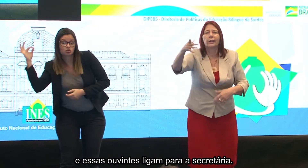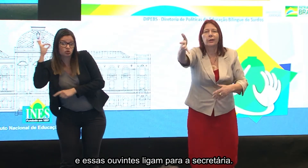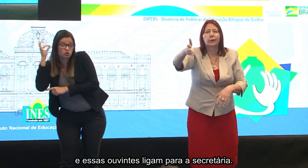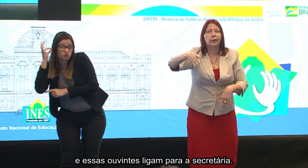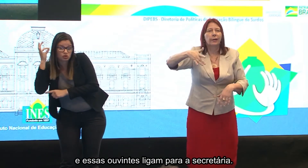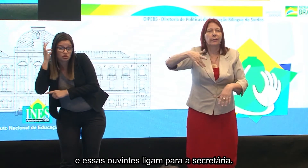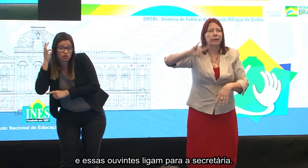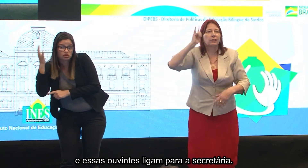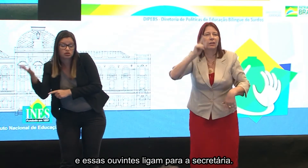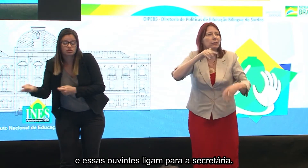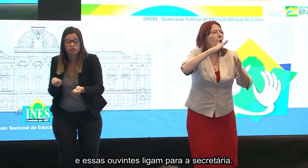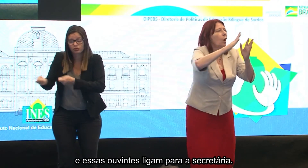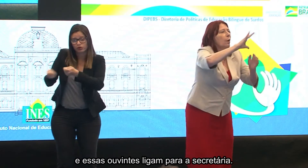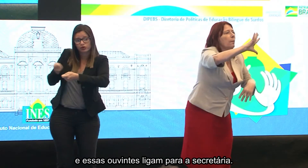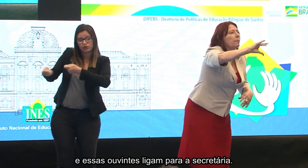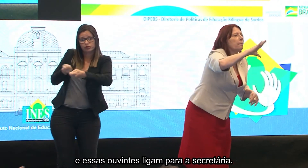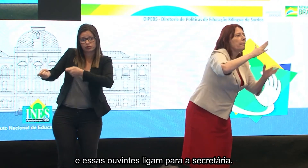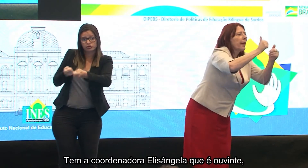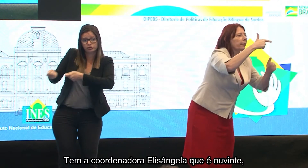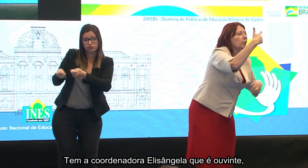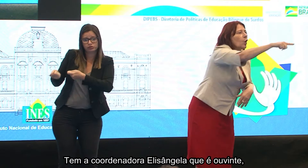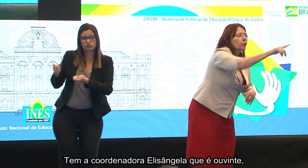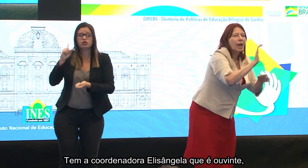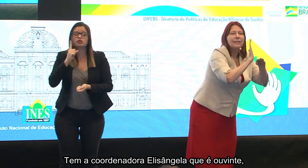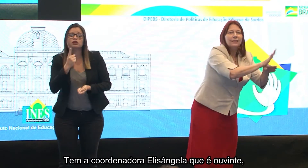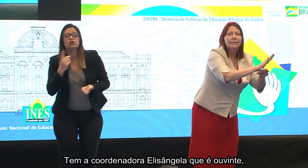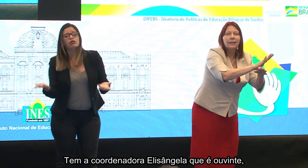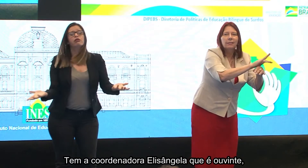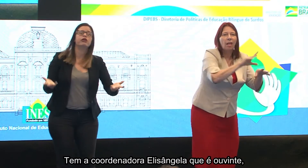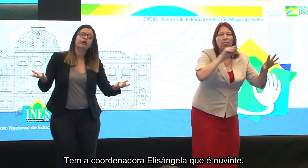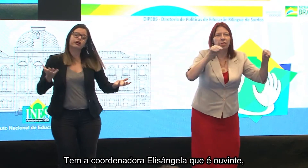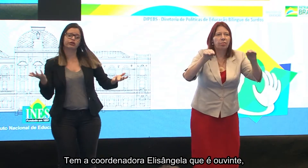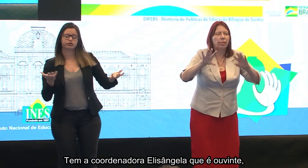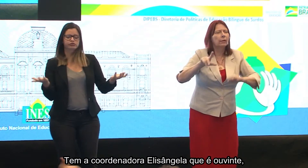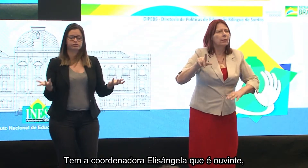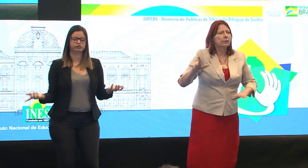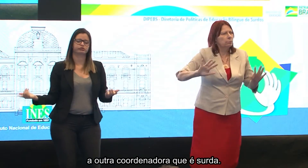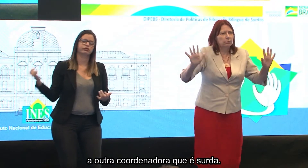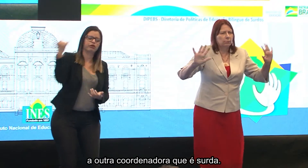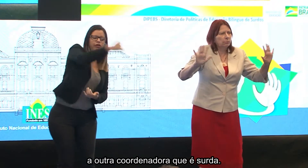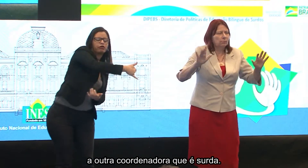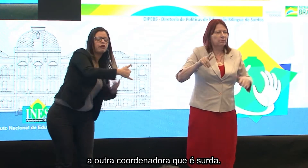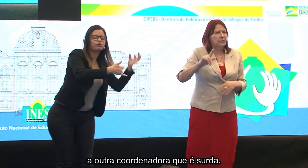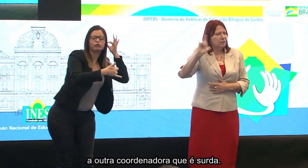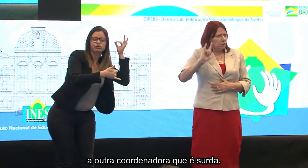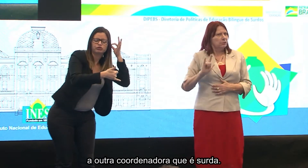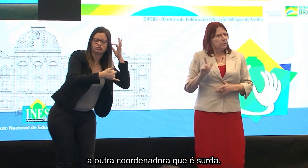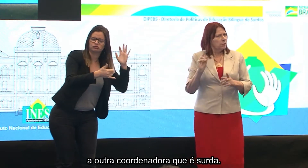para a secretária. Eu tenho a coordenadora Elisângela, que é ouvinte, a outra coordenadora que é surda.